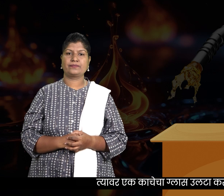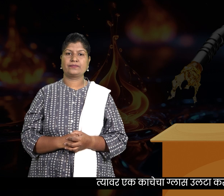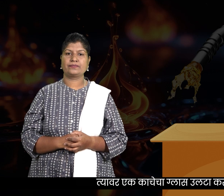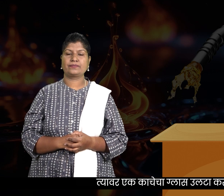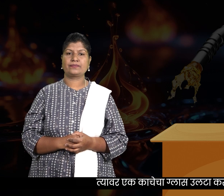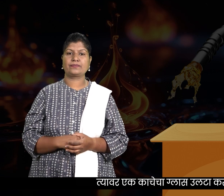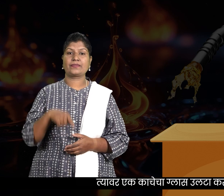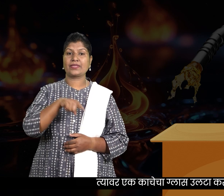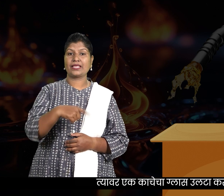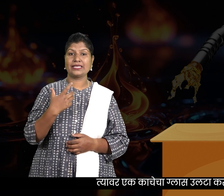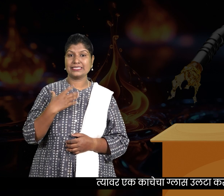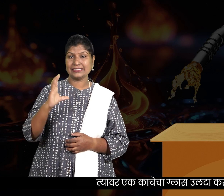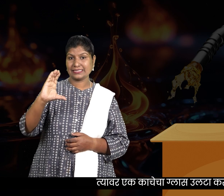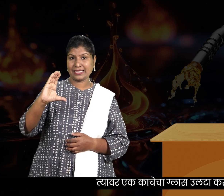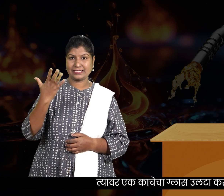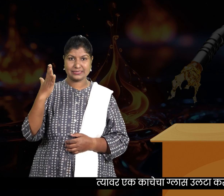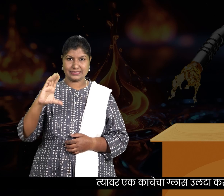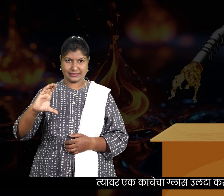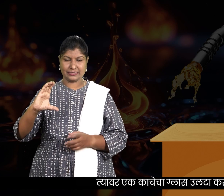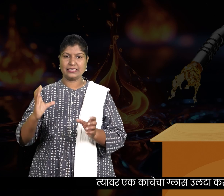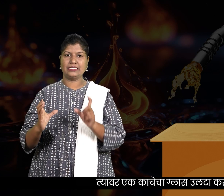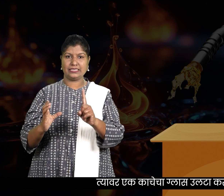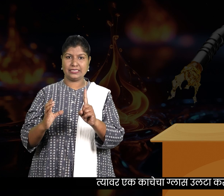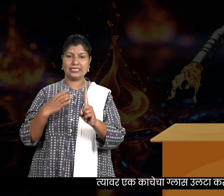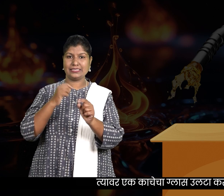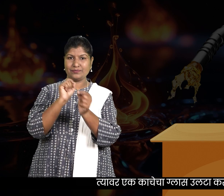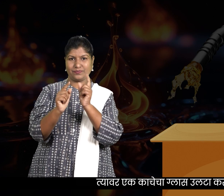त्यावर एक काचेचा ग्लास उलटा करा.